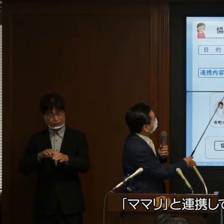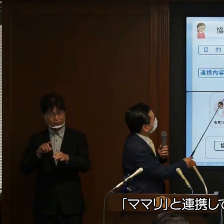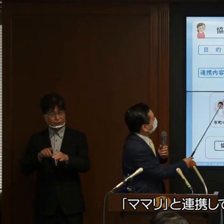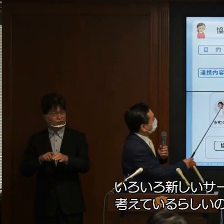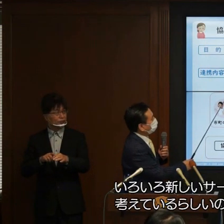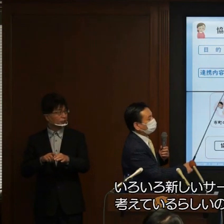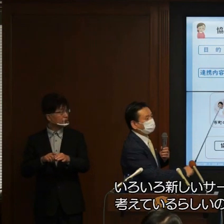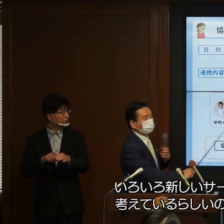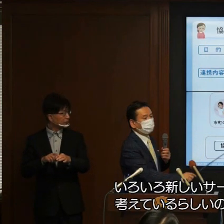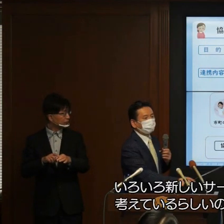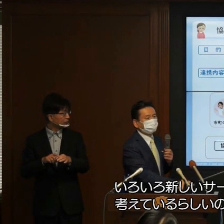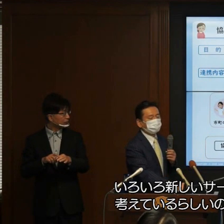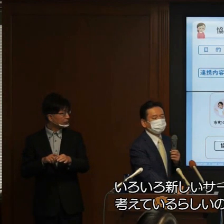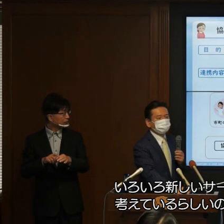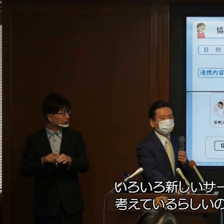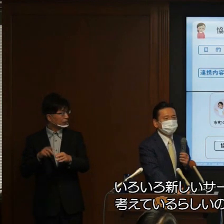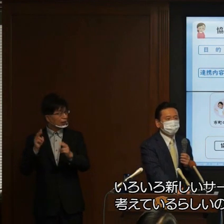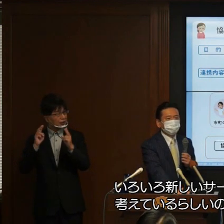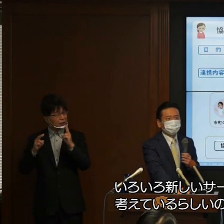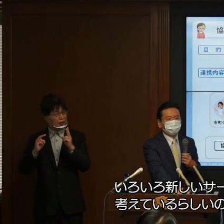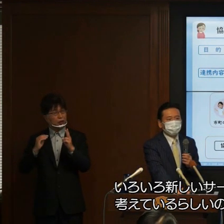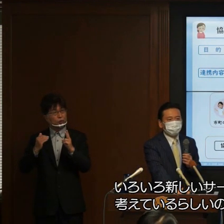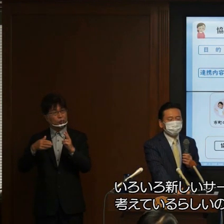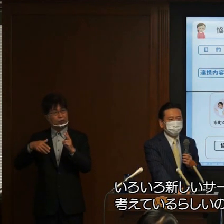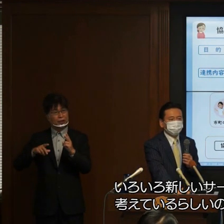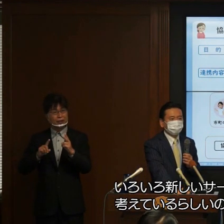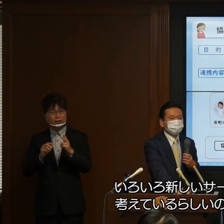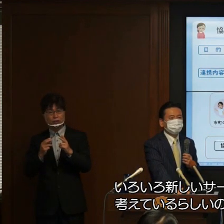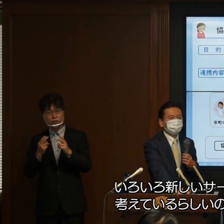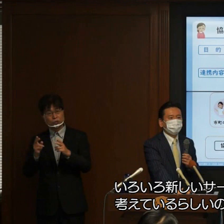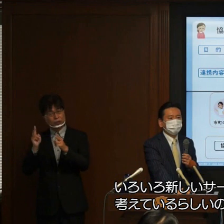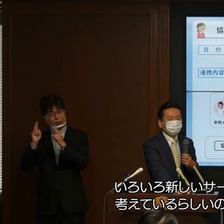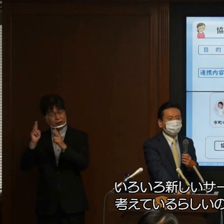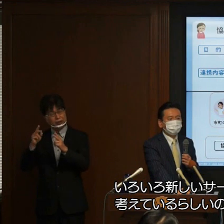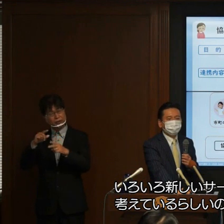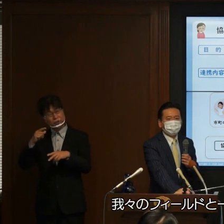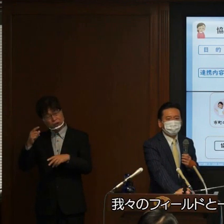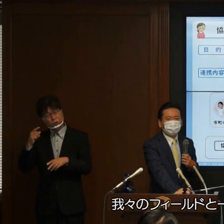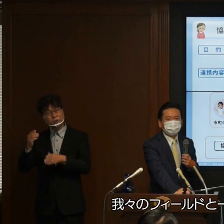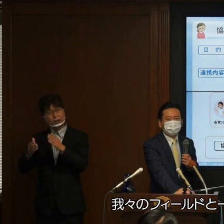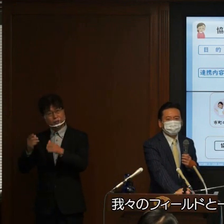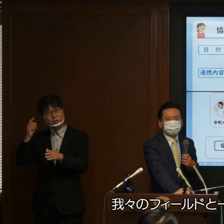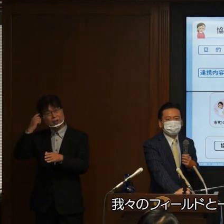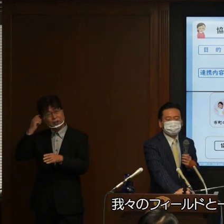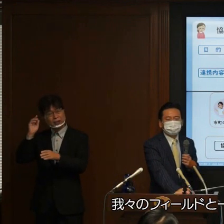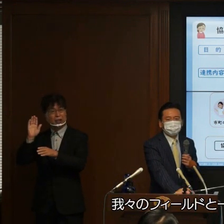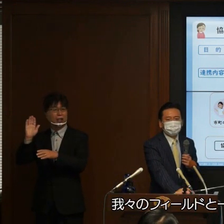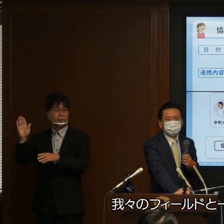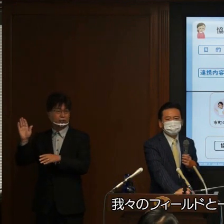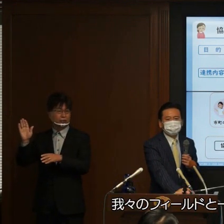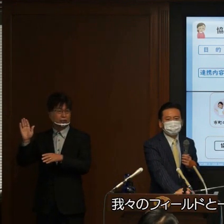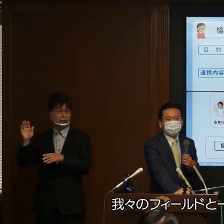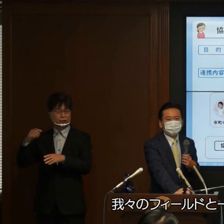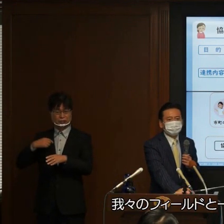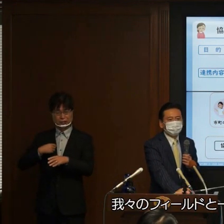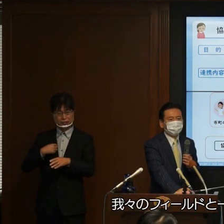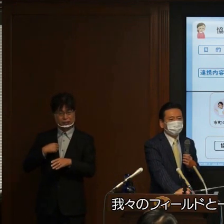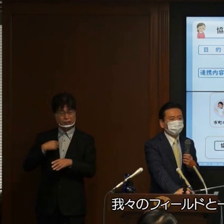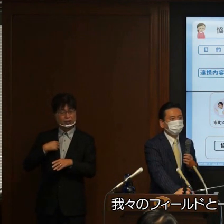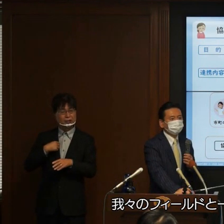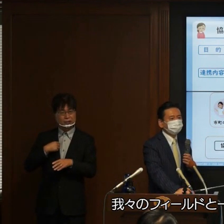コネヒトさんもですね、いろいろ新しいサービスというものを考えているらしいので、我々のフィールドと一緒に連携し